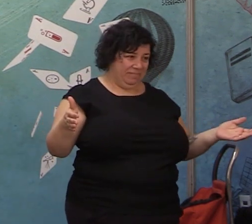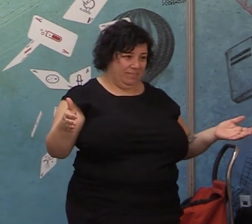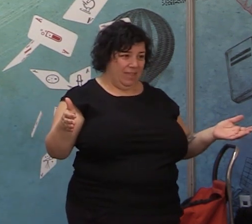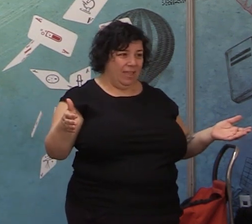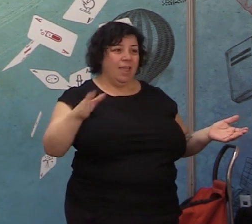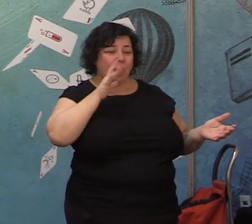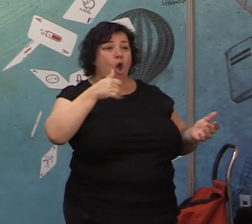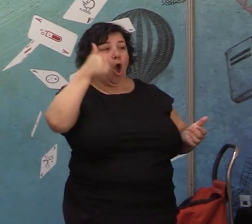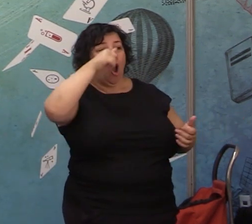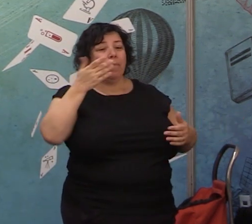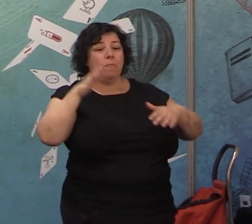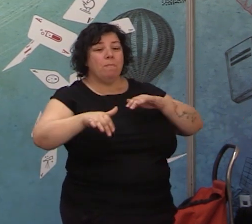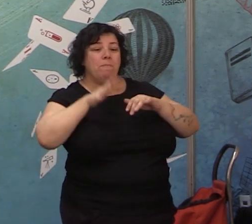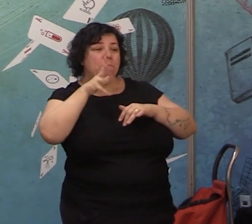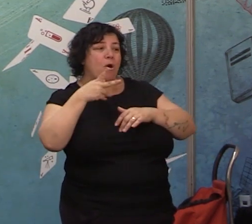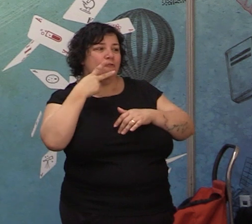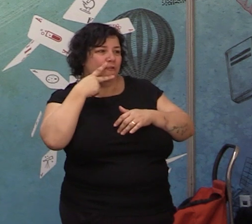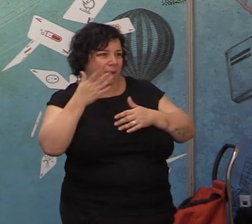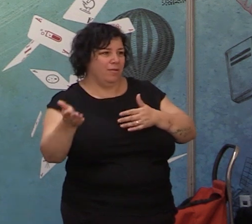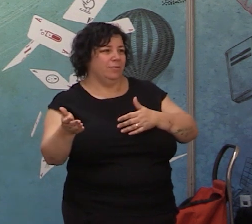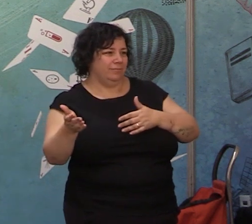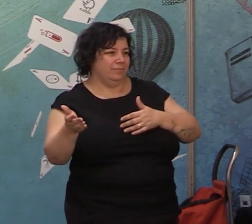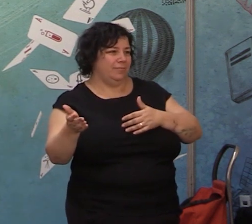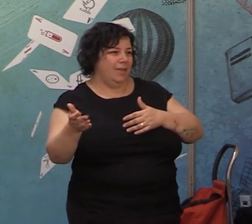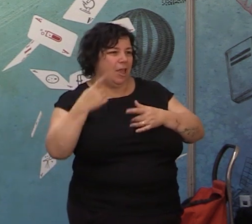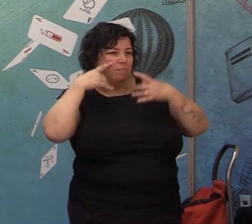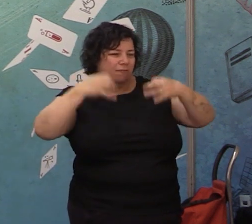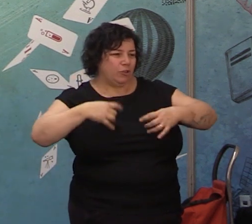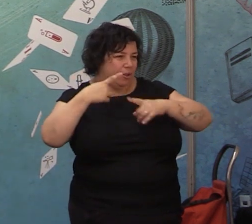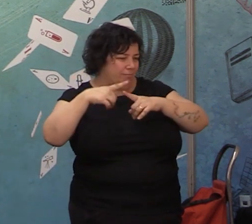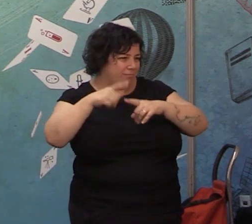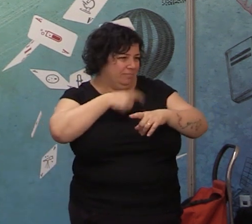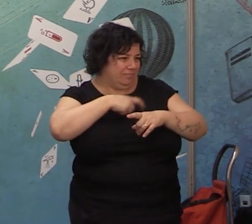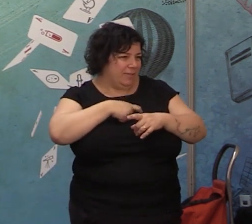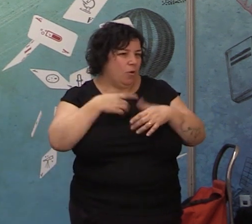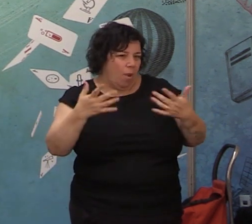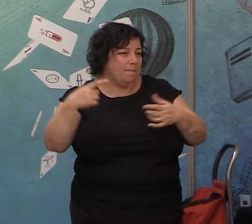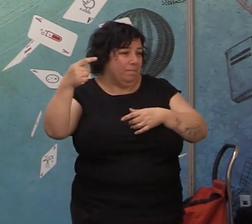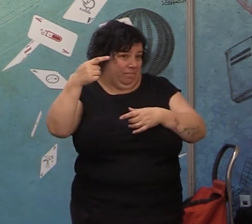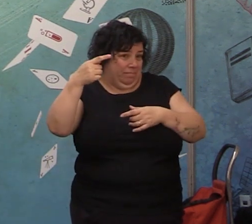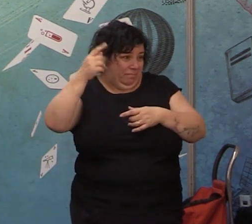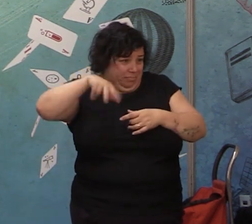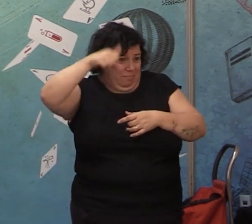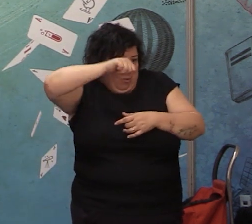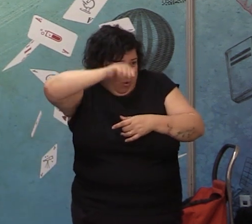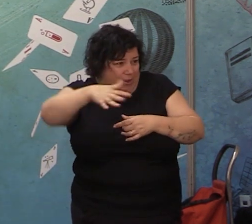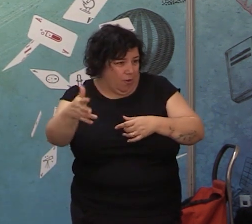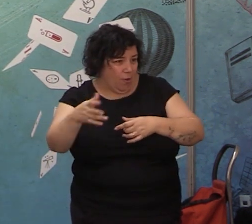mueren más porque fuman. Entonces, factor de riesgo cardiovascular masculino, porque nadie